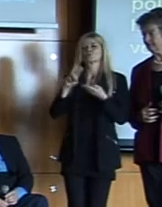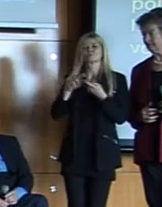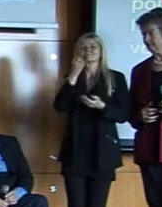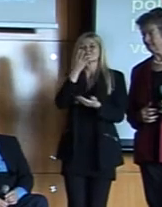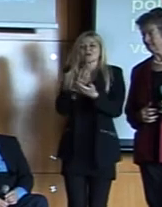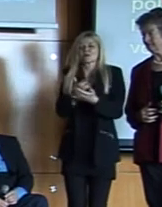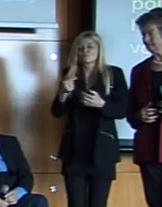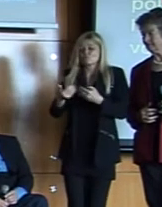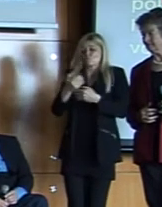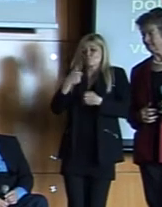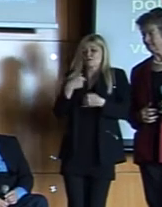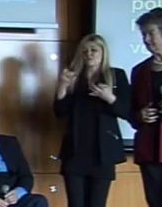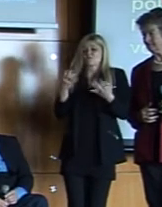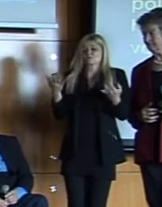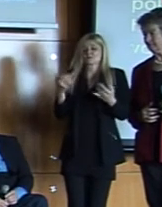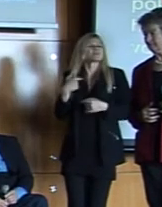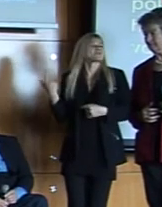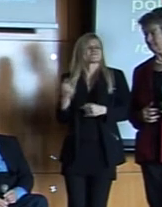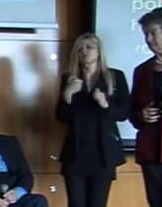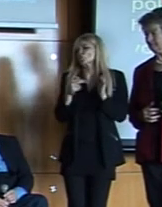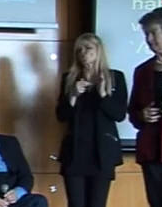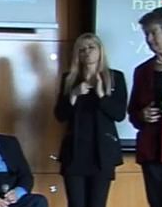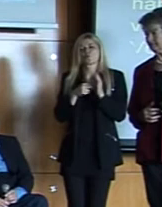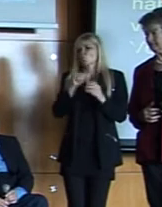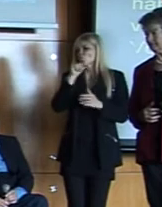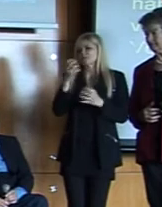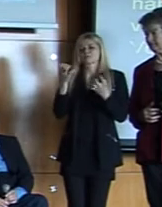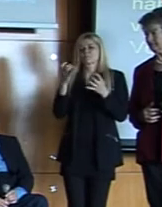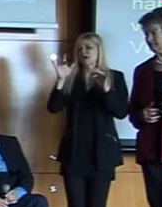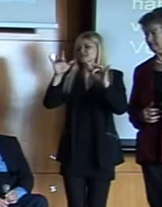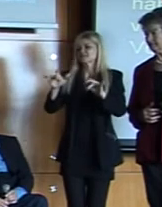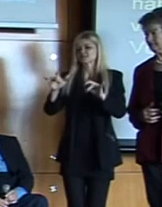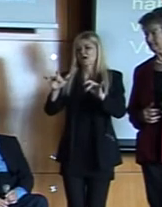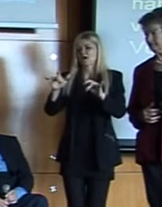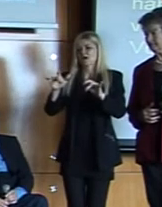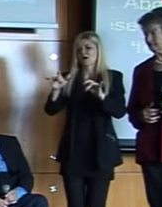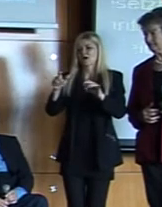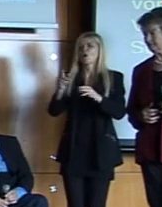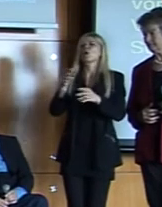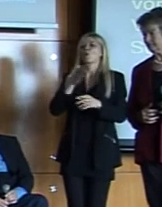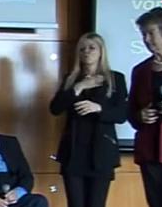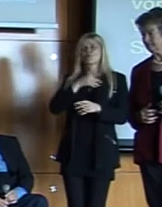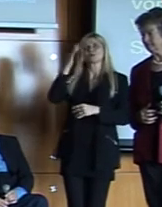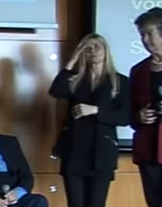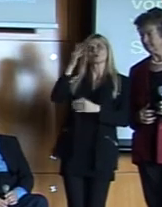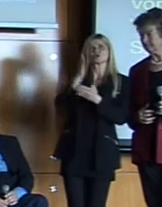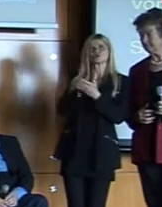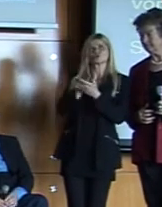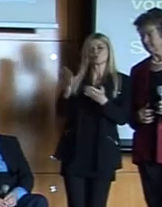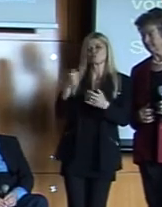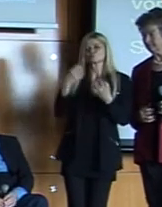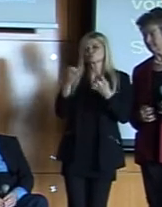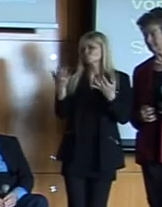sind bei Weitem nicht so weit in der Praxis, wie wir es gerne theoretisch wären. Und ich bin mir manchmal nicht sicher, ob